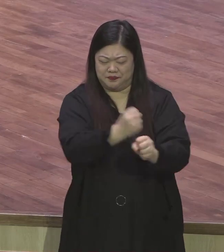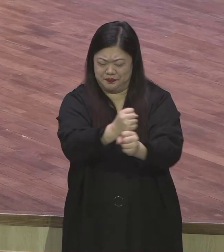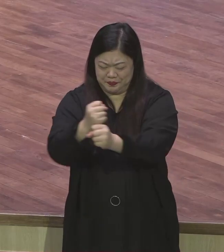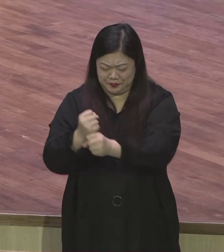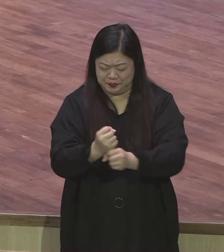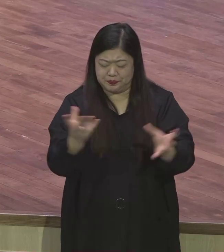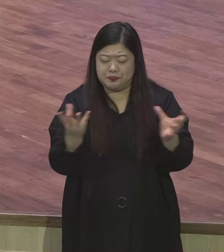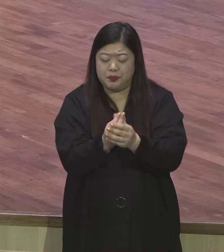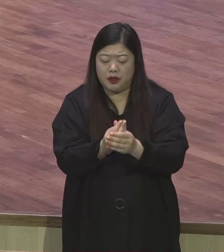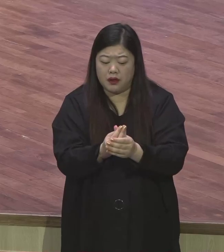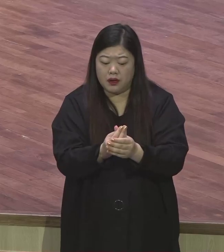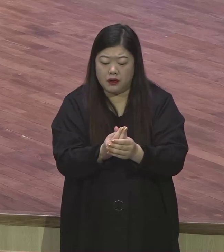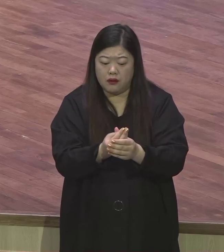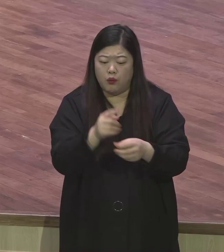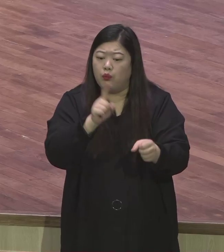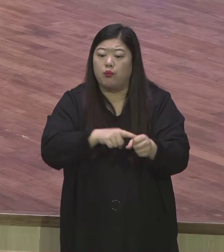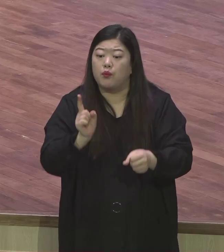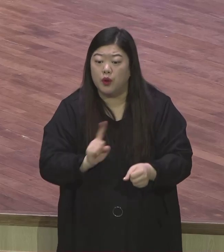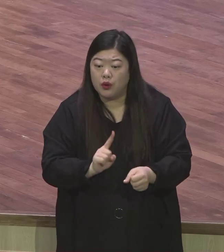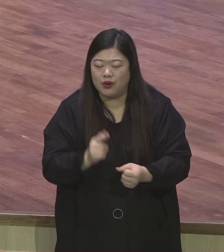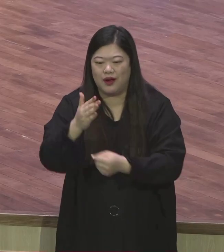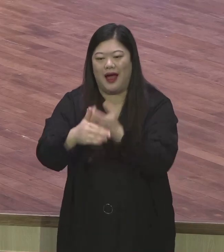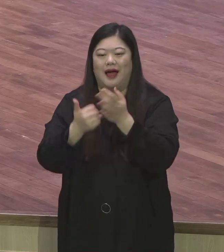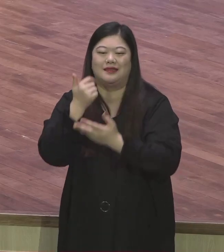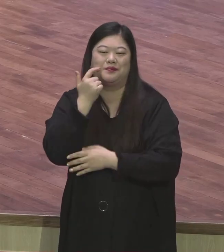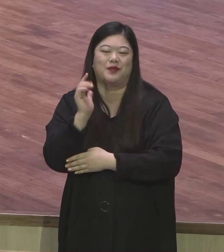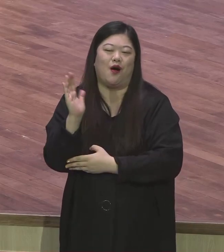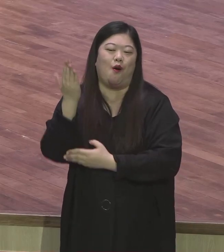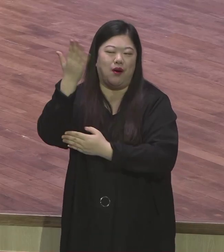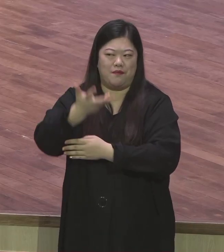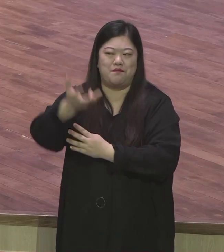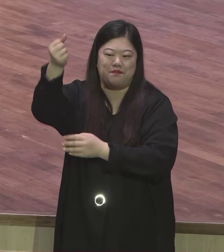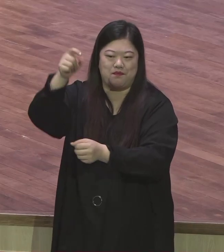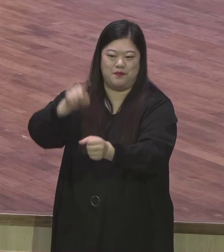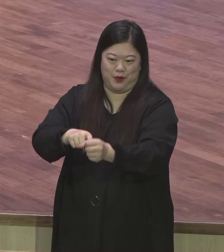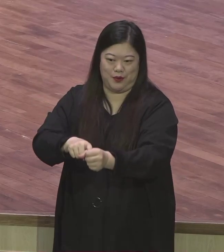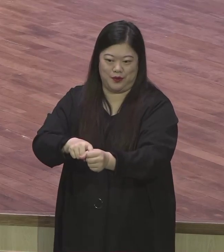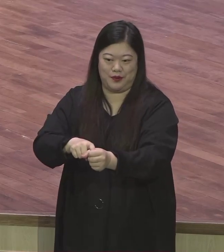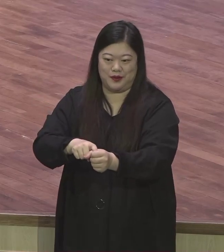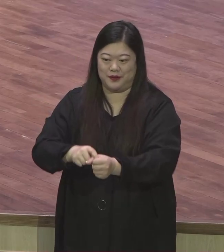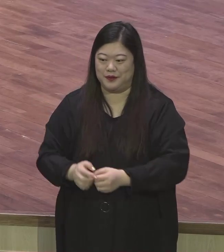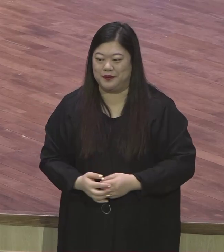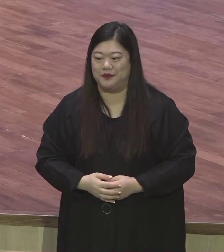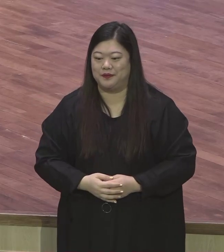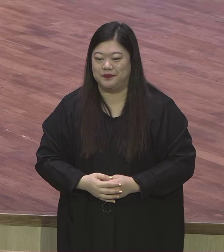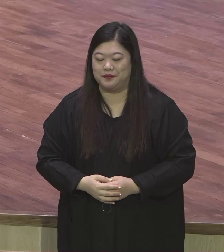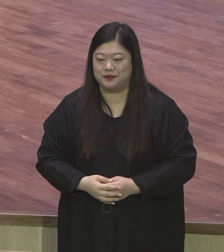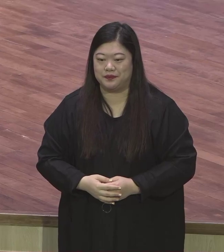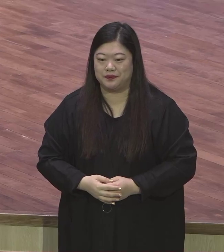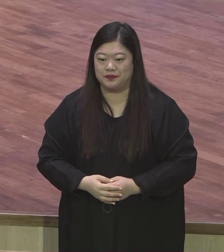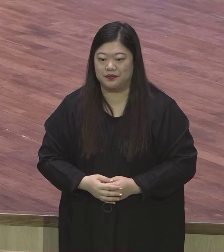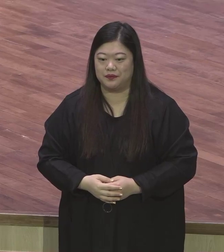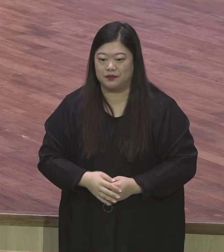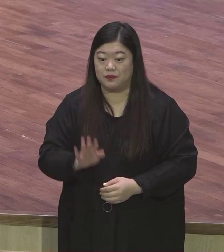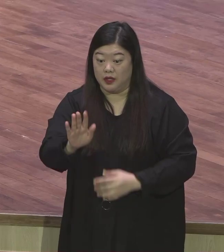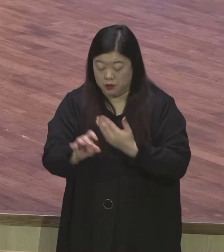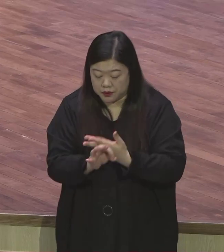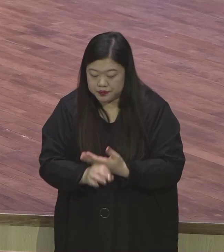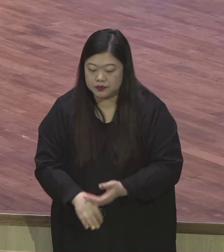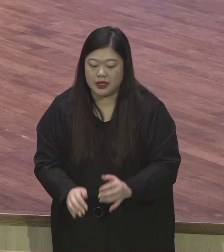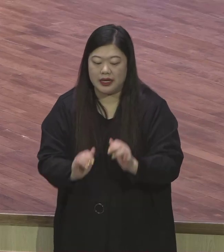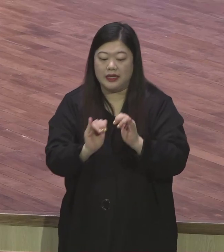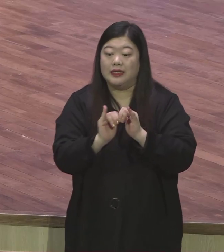것은 하나님이 영광을 받으시기 위해서 만드셨다는 것입니다. 그러면 하나님이 만드신